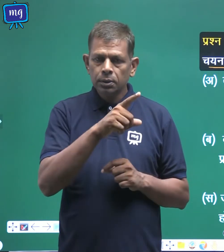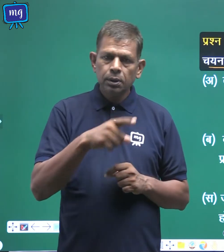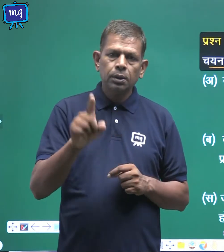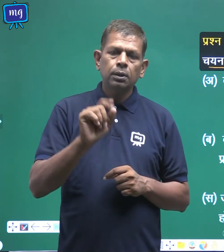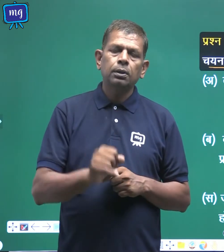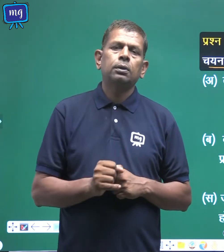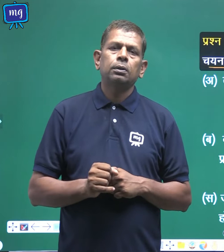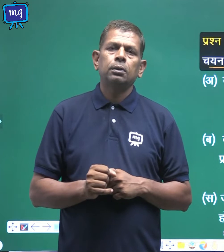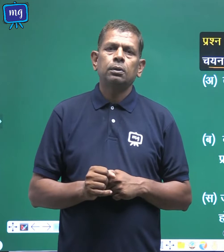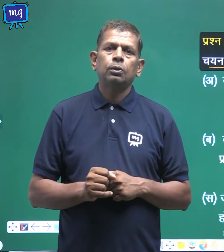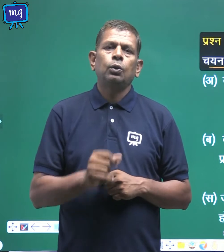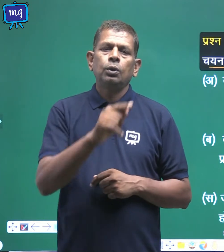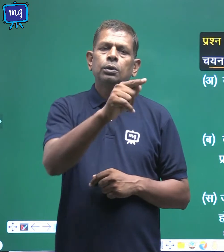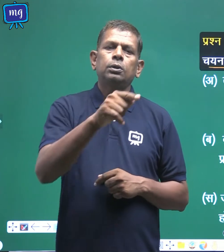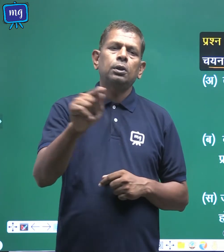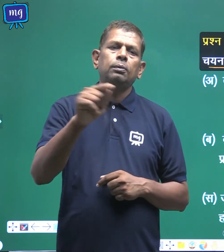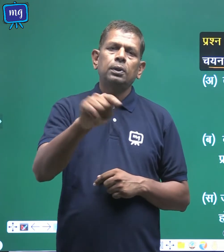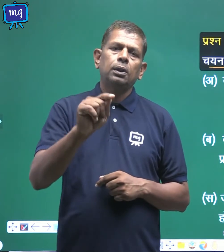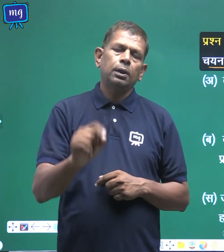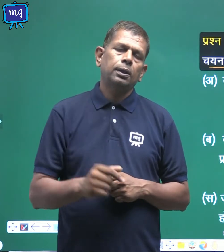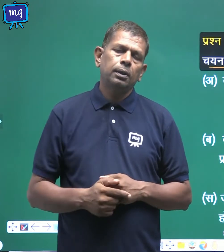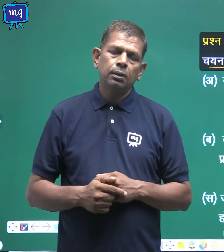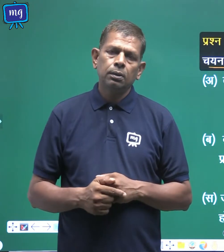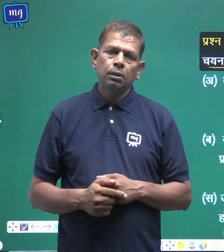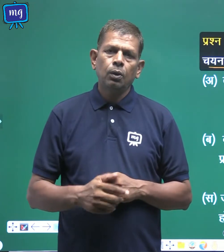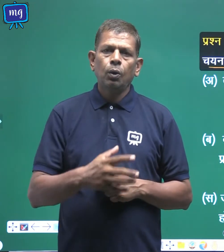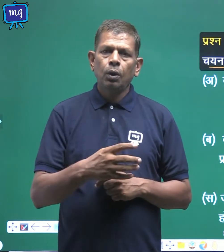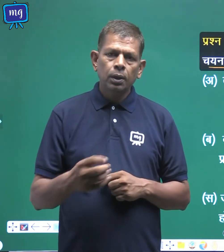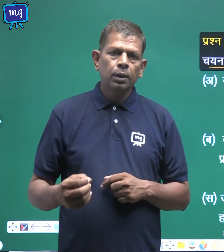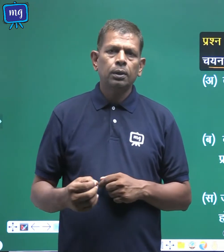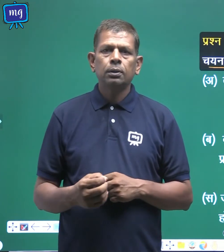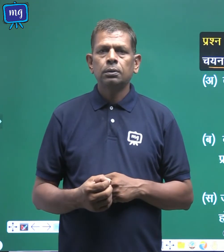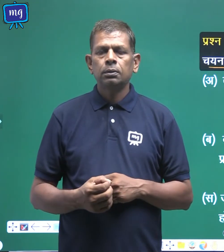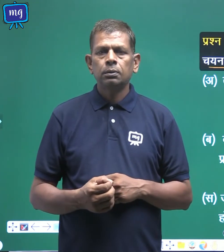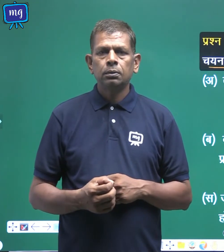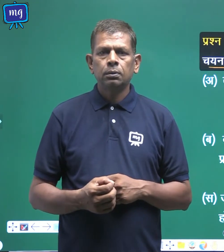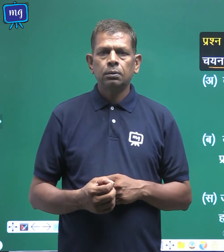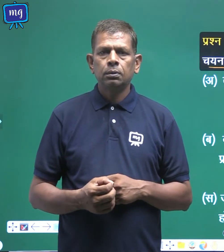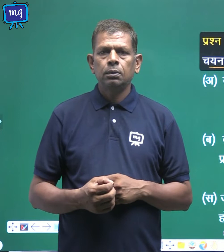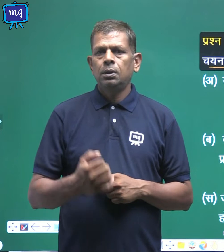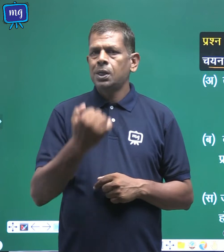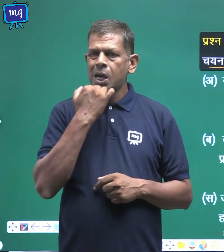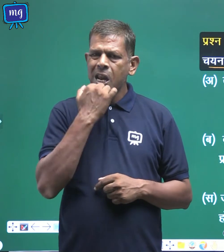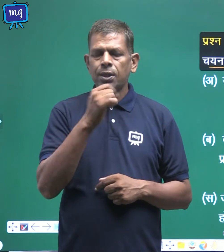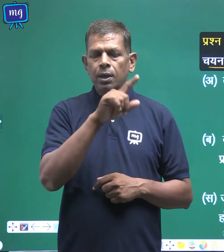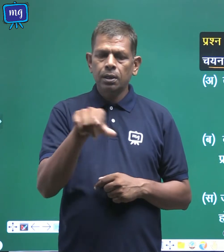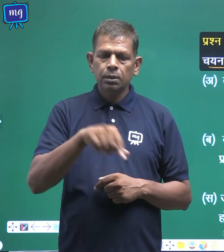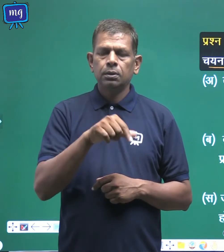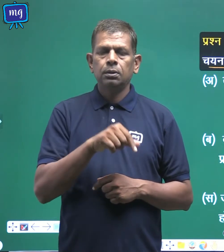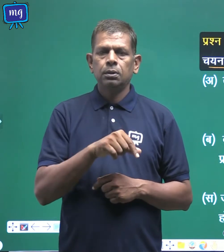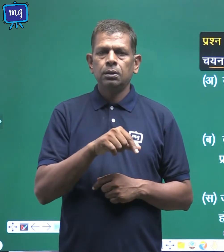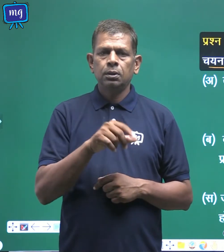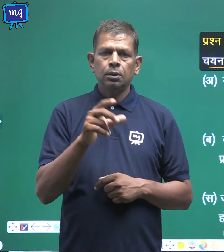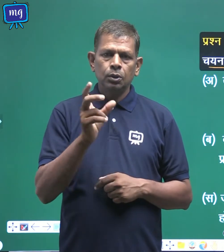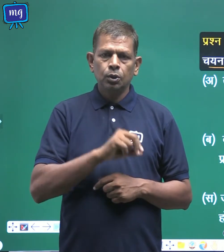हैं तो सत्य पर निशान लगाएंगे और अगर ये कथन गलत हैं